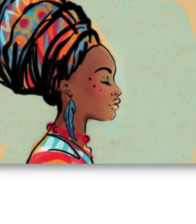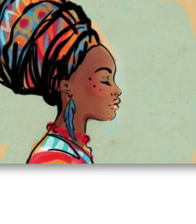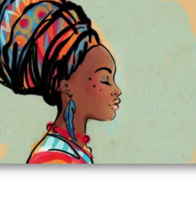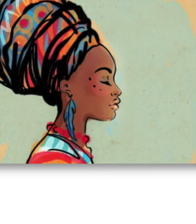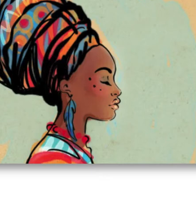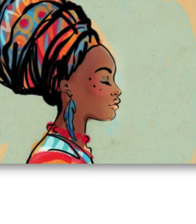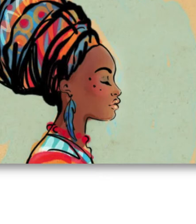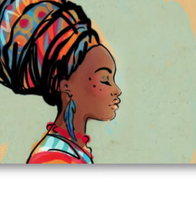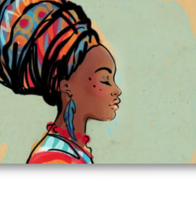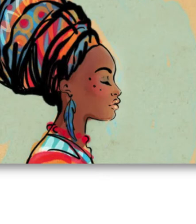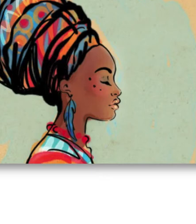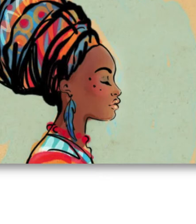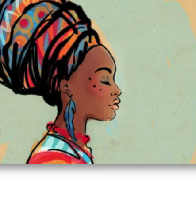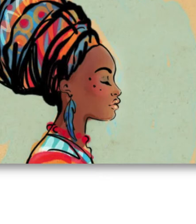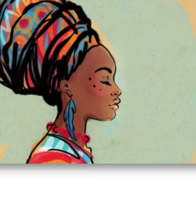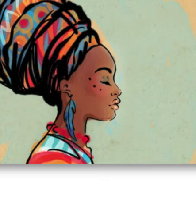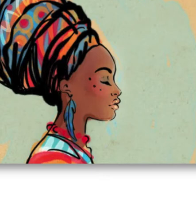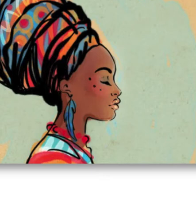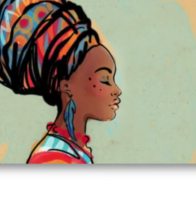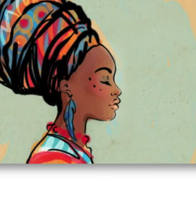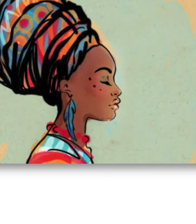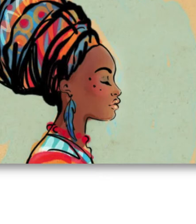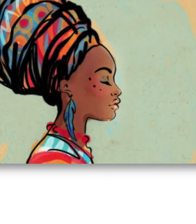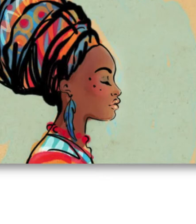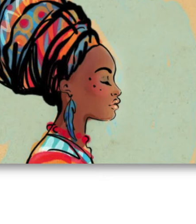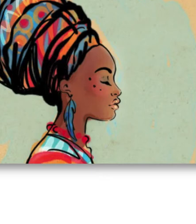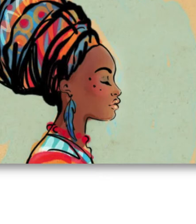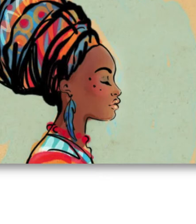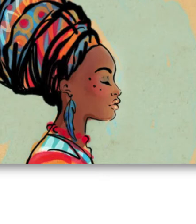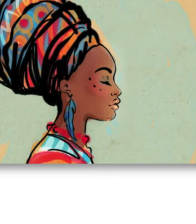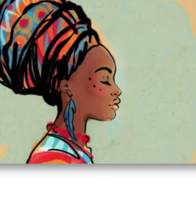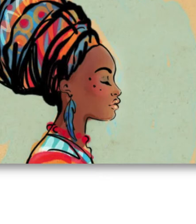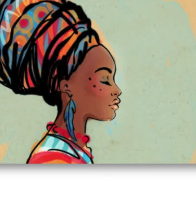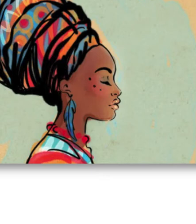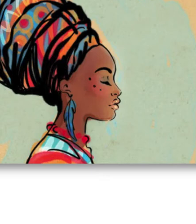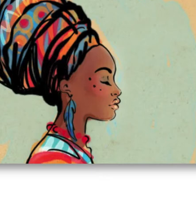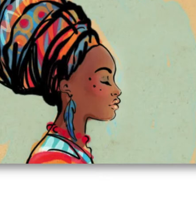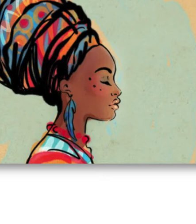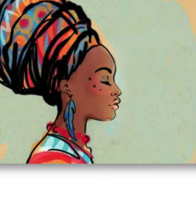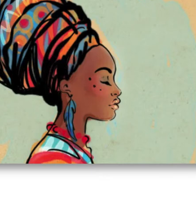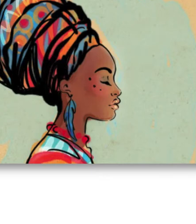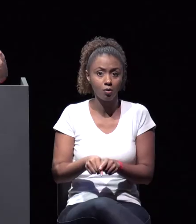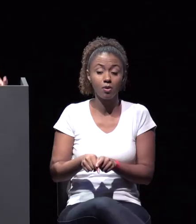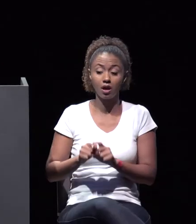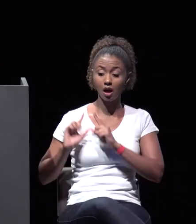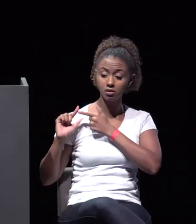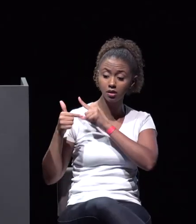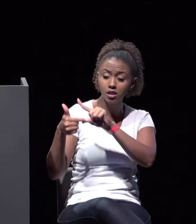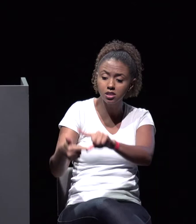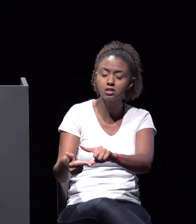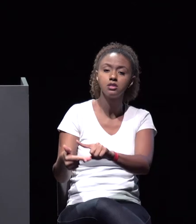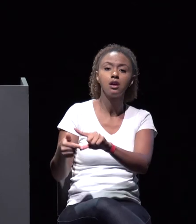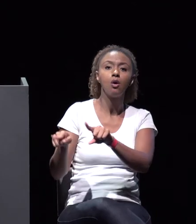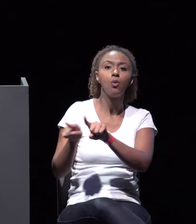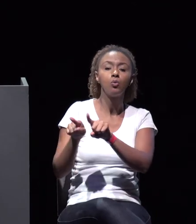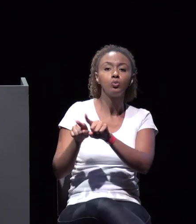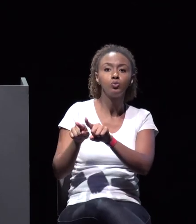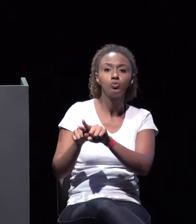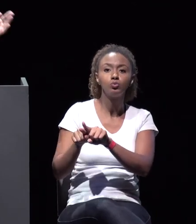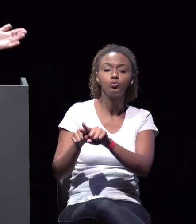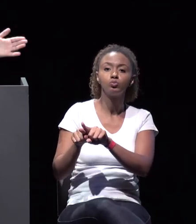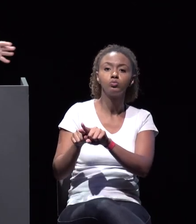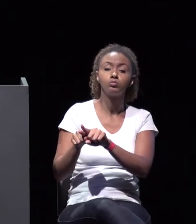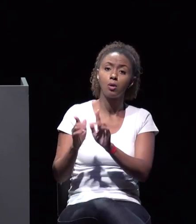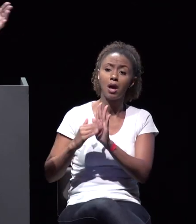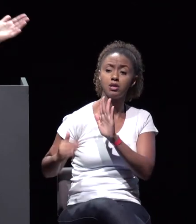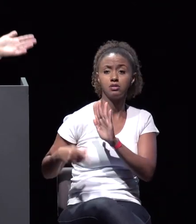símbolo é feminino dentro dessa tradição africana dentro da estética africana né e também nas